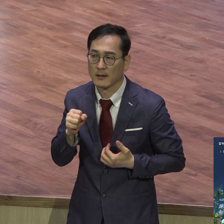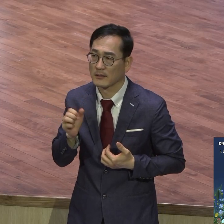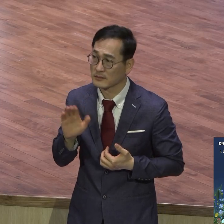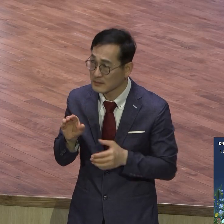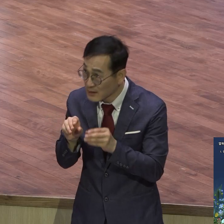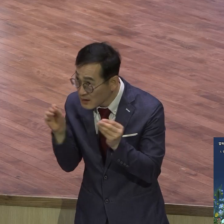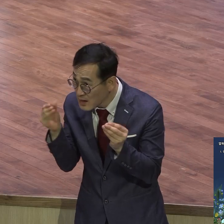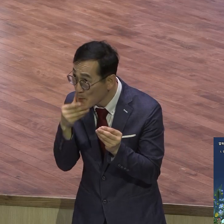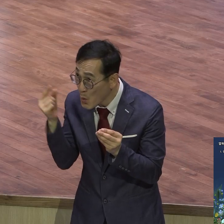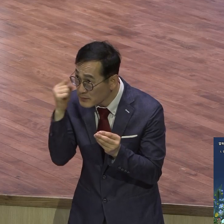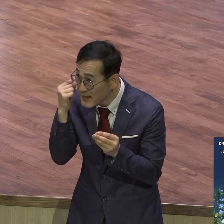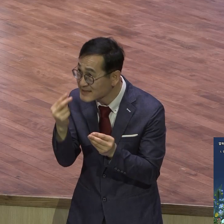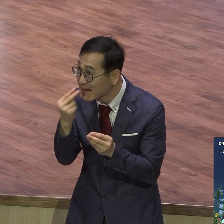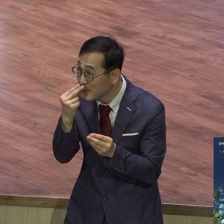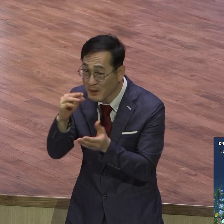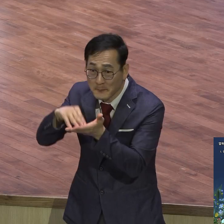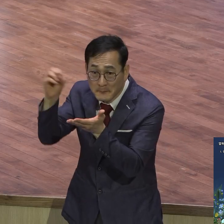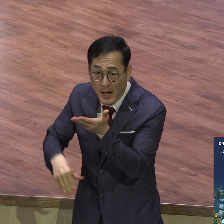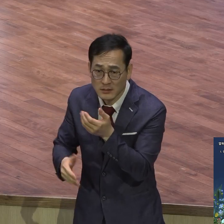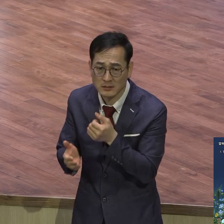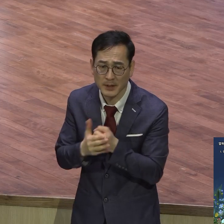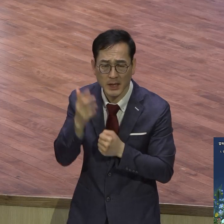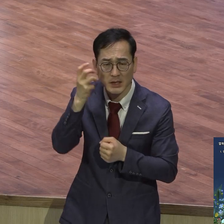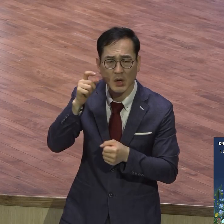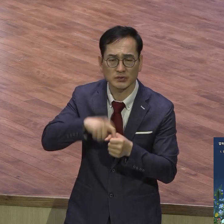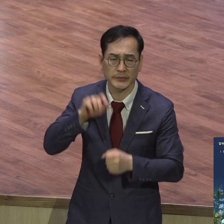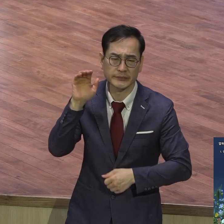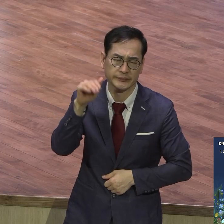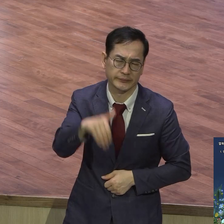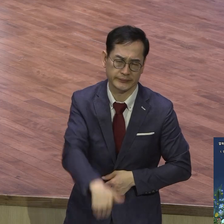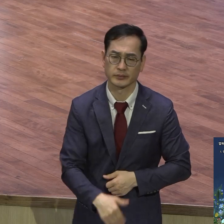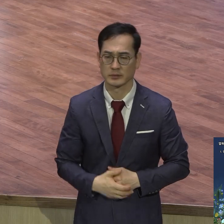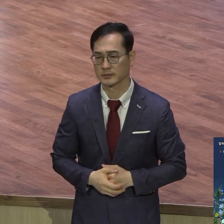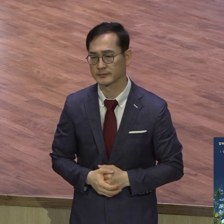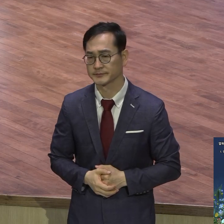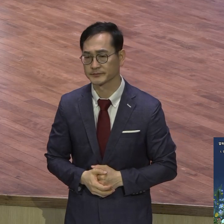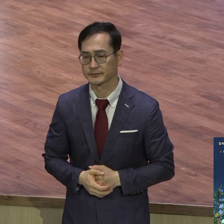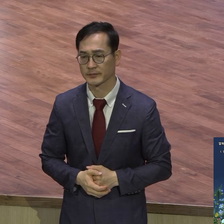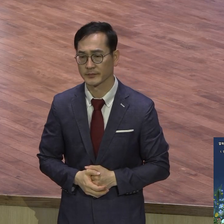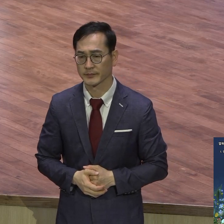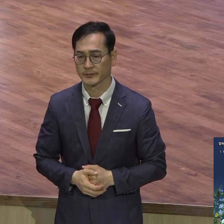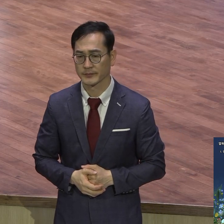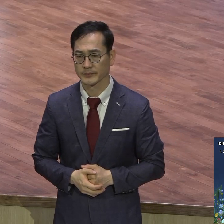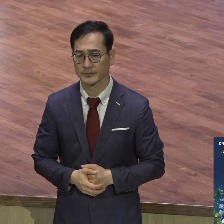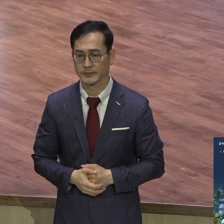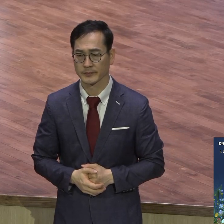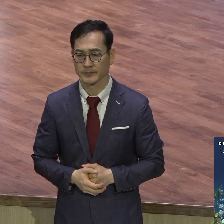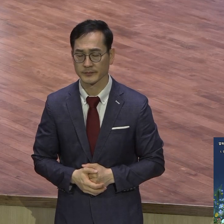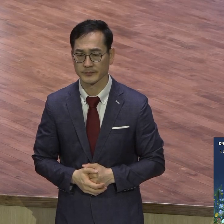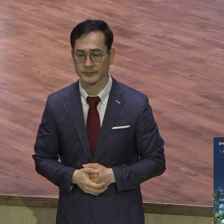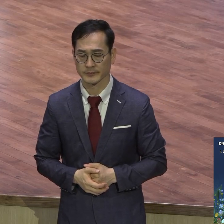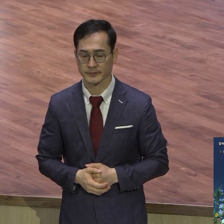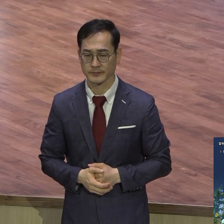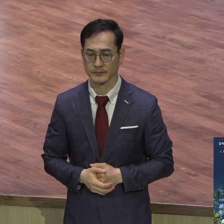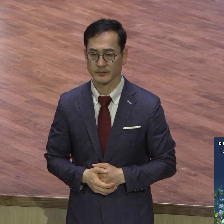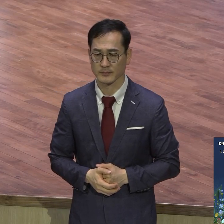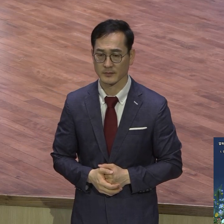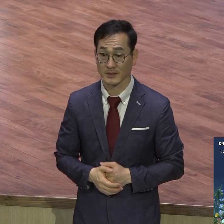복음의 생명력을 그렇게 완전 상실하게 만들기 때문에 예수님께서 이들을 향해서